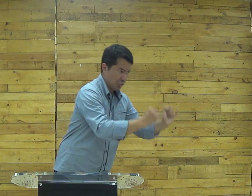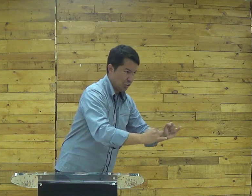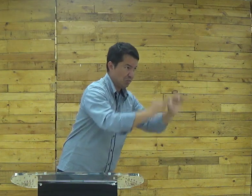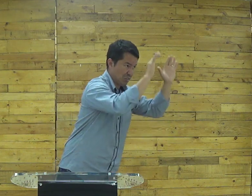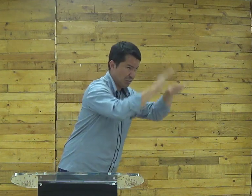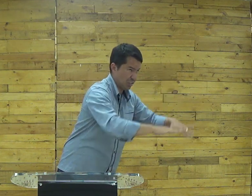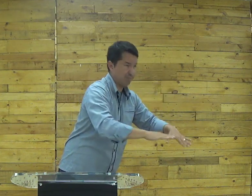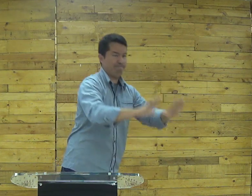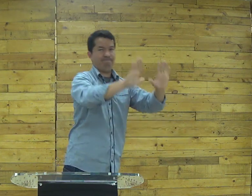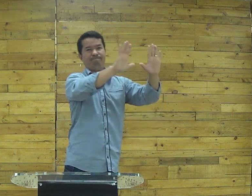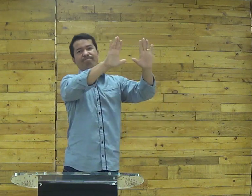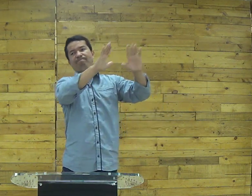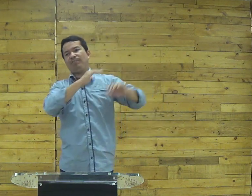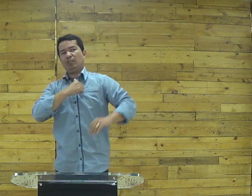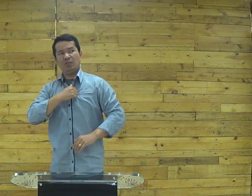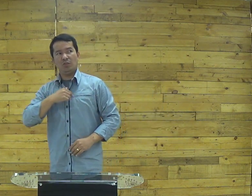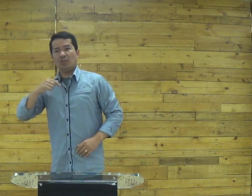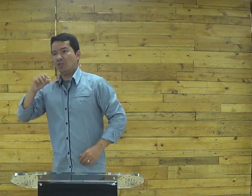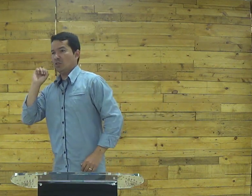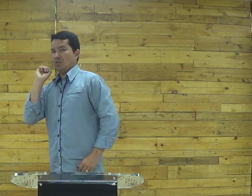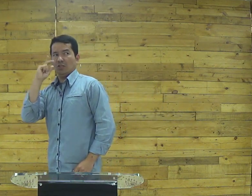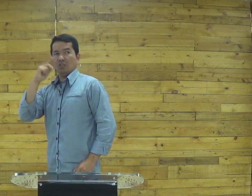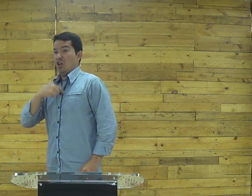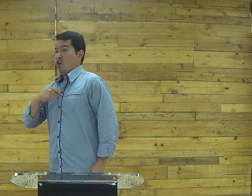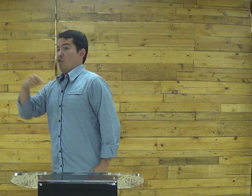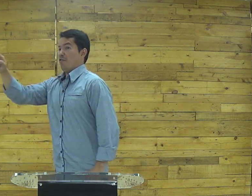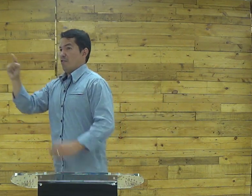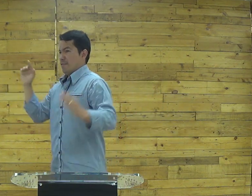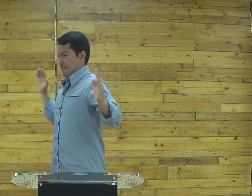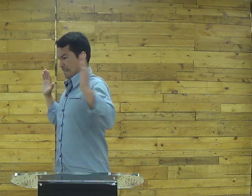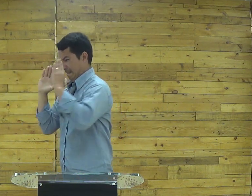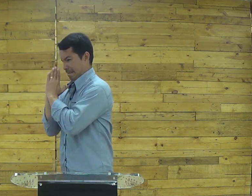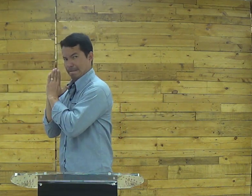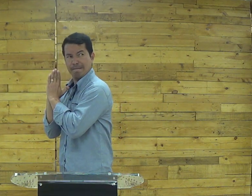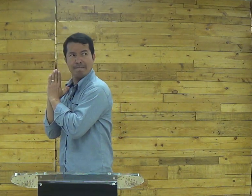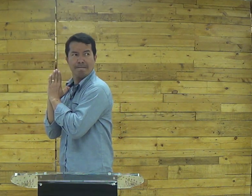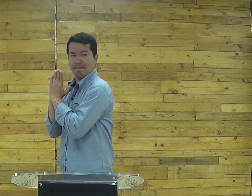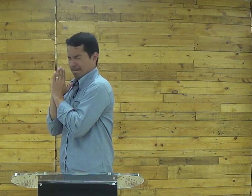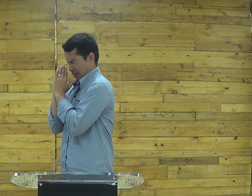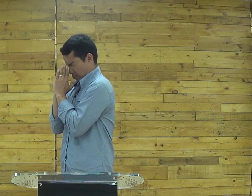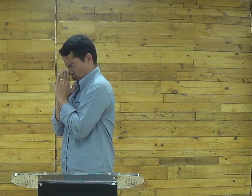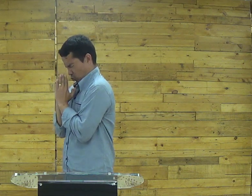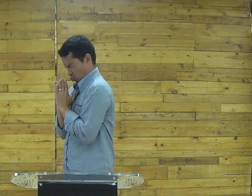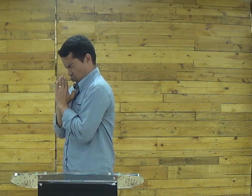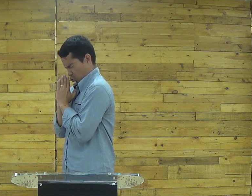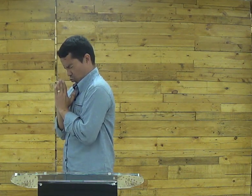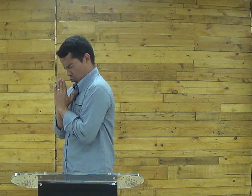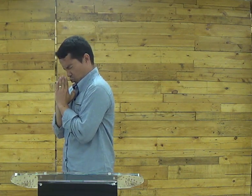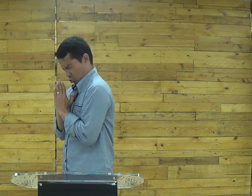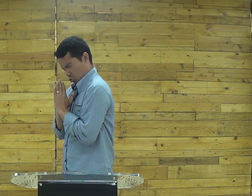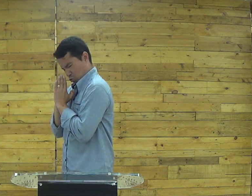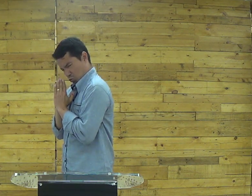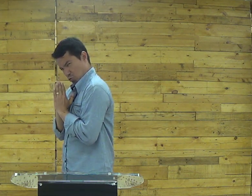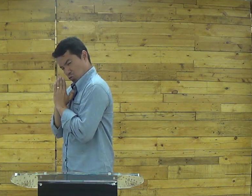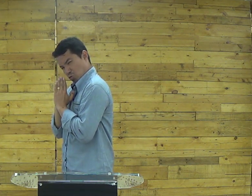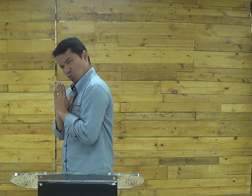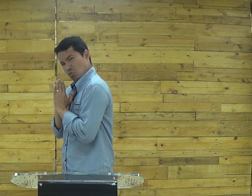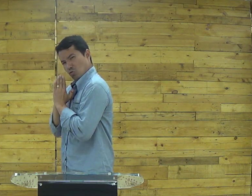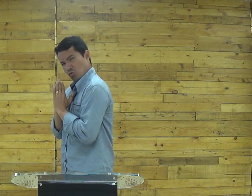E ele fala: ok, o Senhor não quer adorar o meu Deus e vai adorar a esses seus ídolos? Tudo bem.